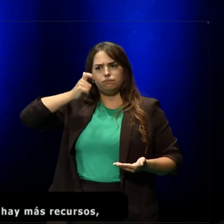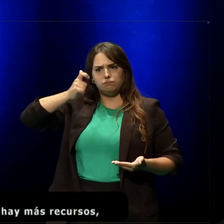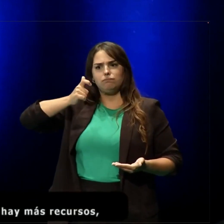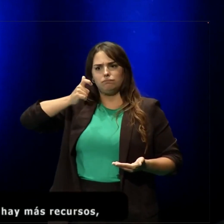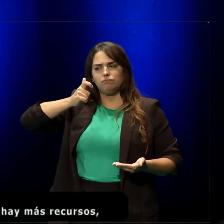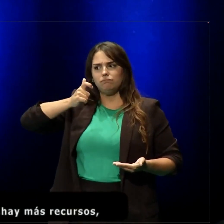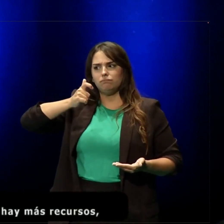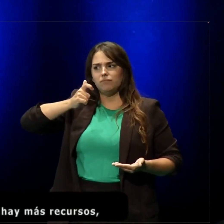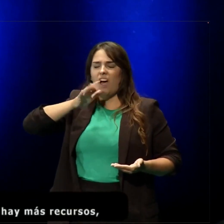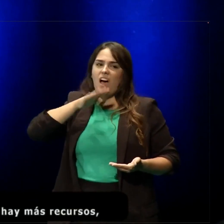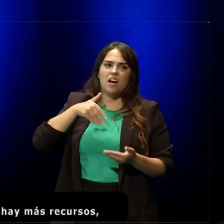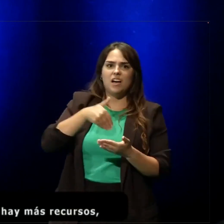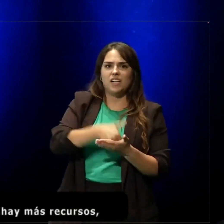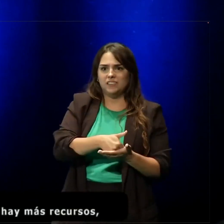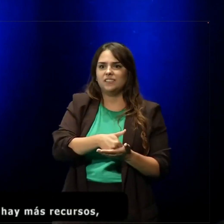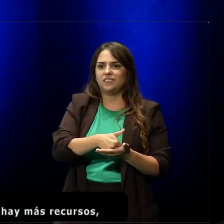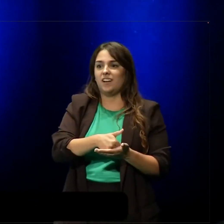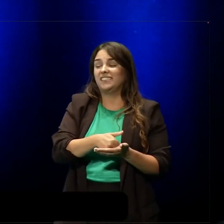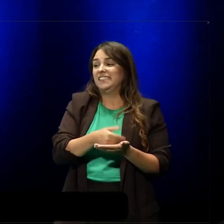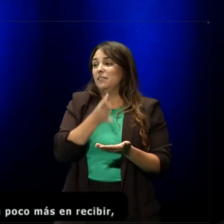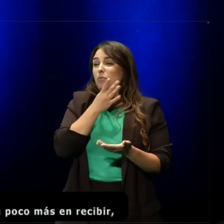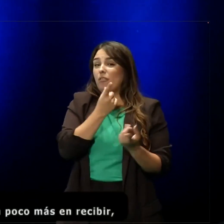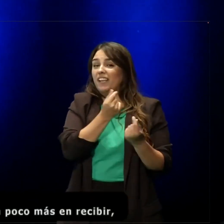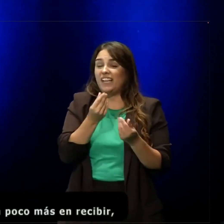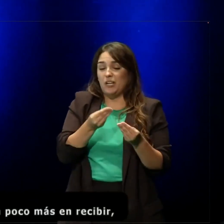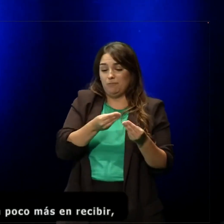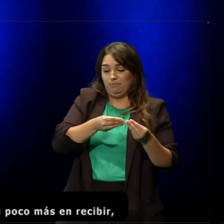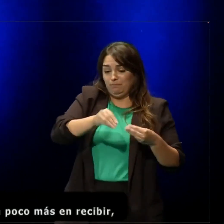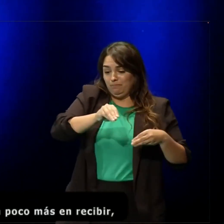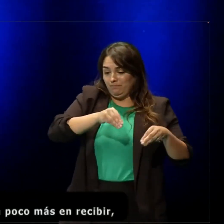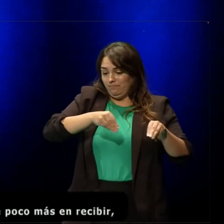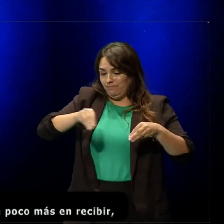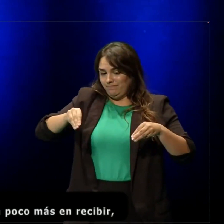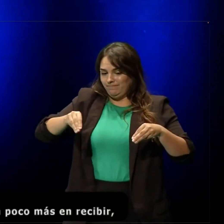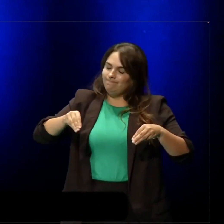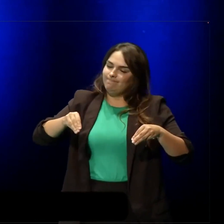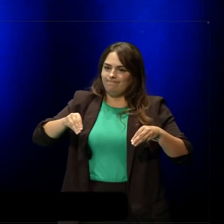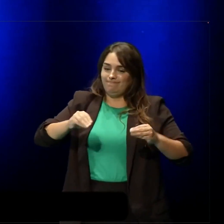tener la suerte de asistir a ese reparto más generoso.